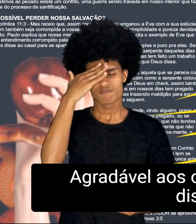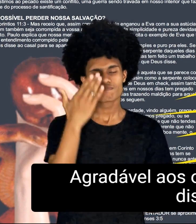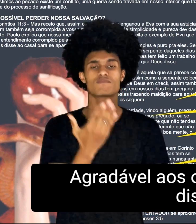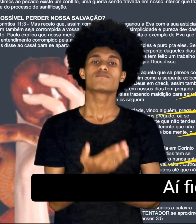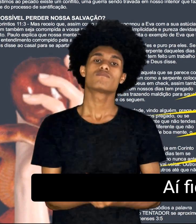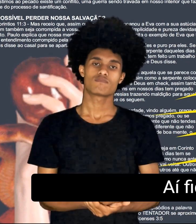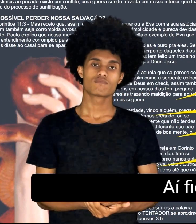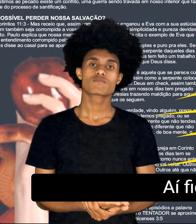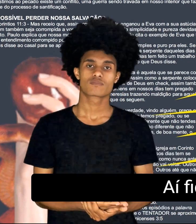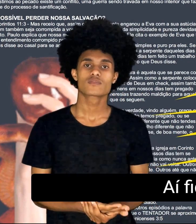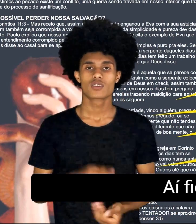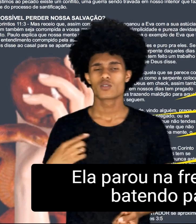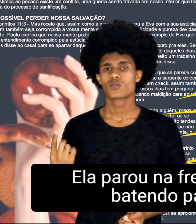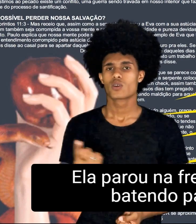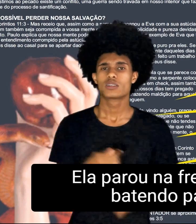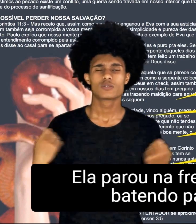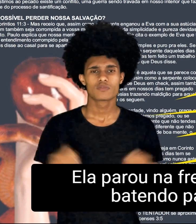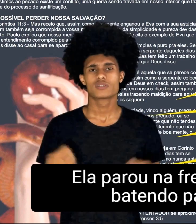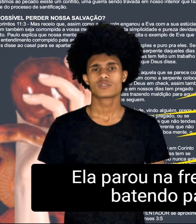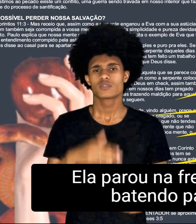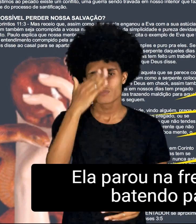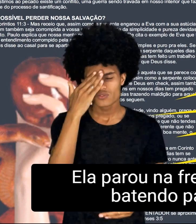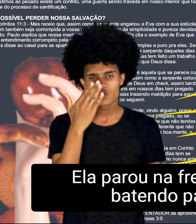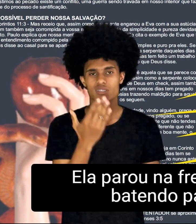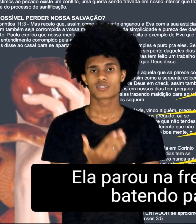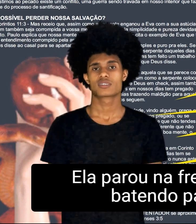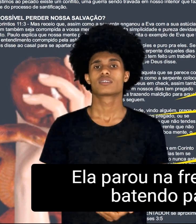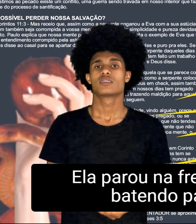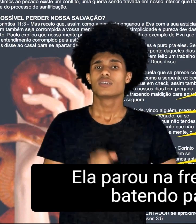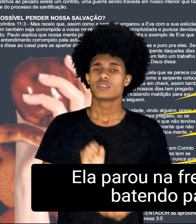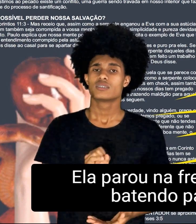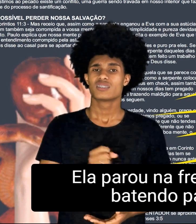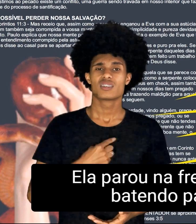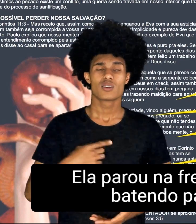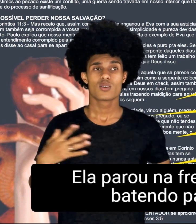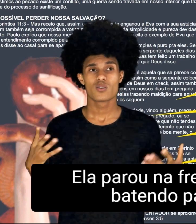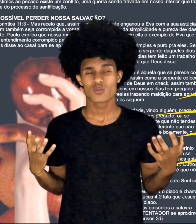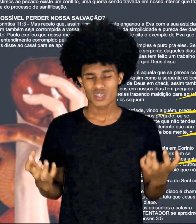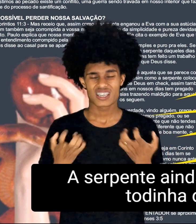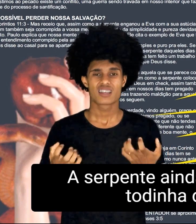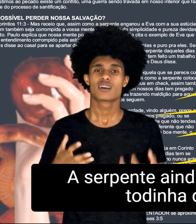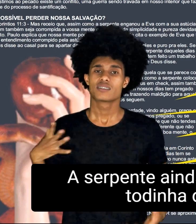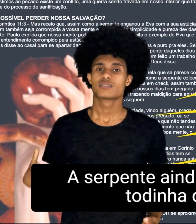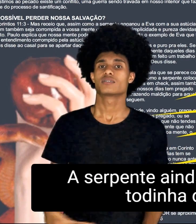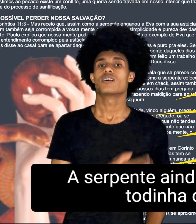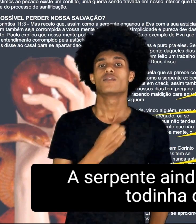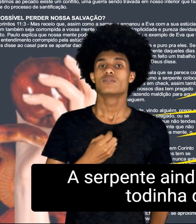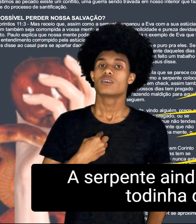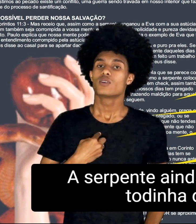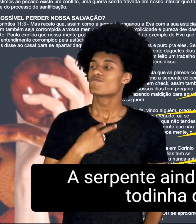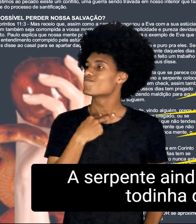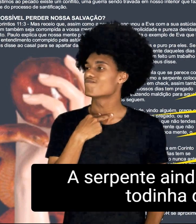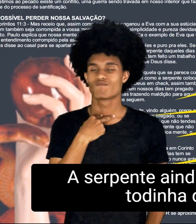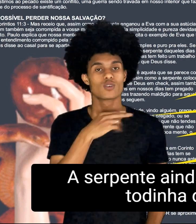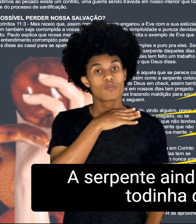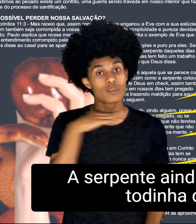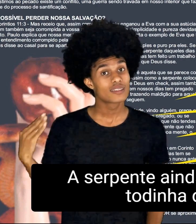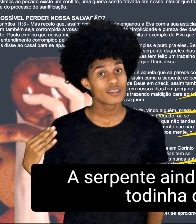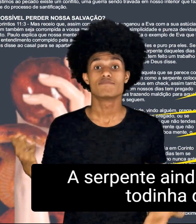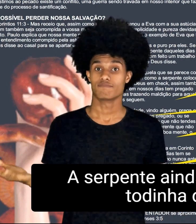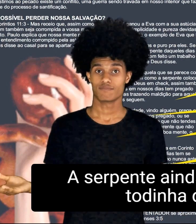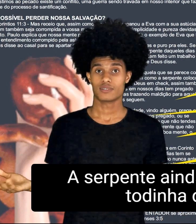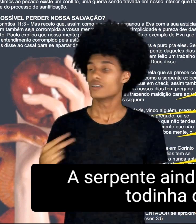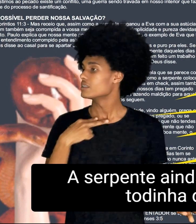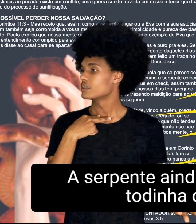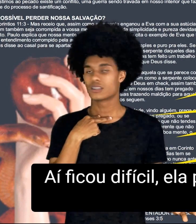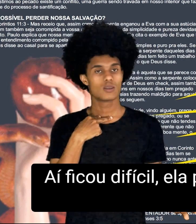dar discernimento. Aí ficou difícil, né? Ela parou na frente do pecado e ficou ali batendo um papo com a serpente ainda ficou falando a analogia todinha